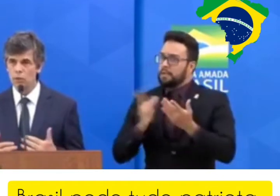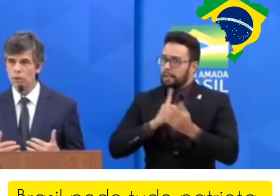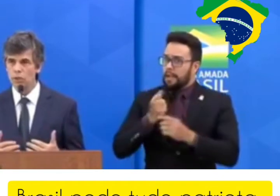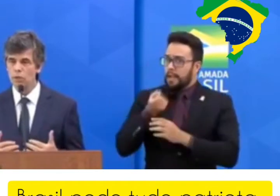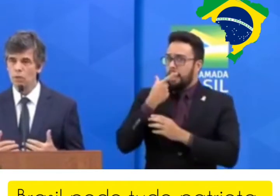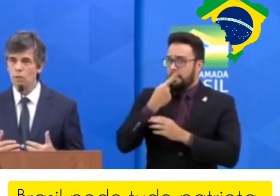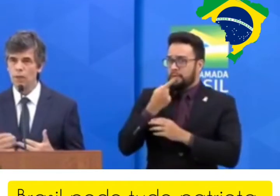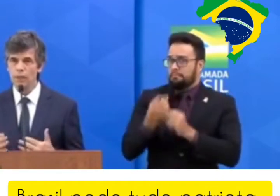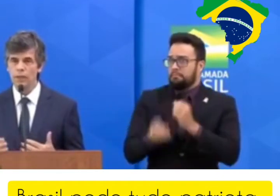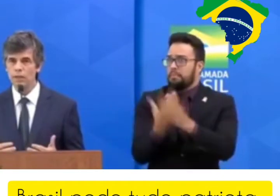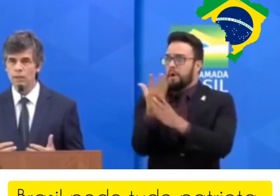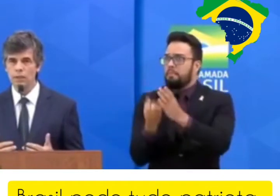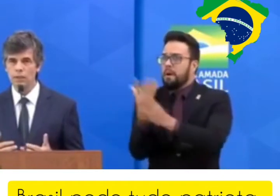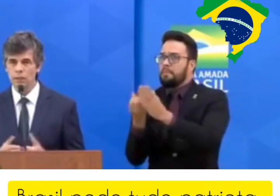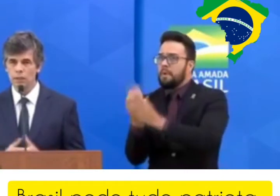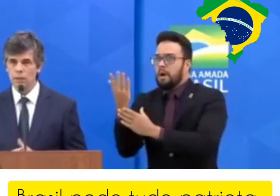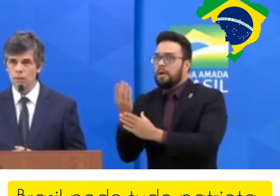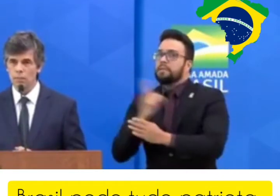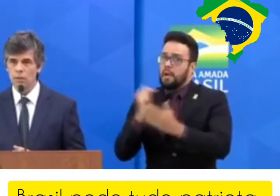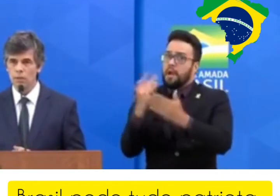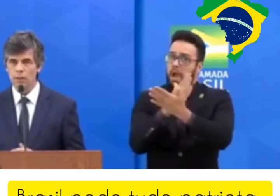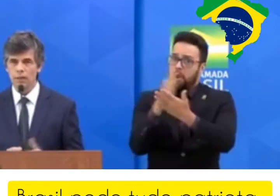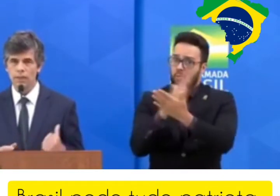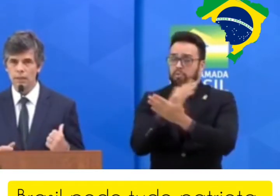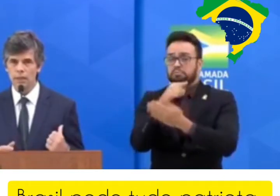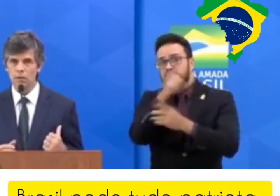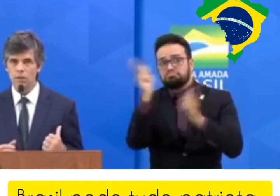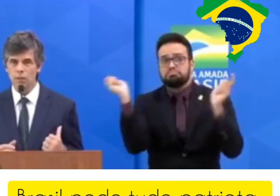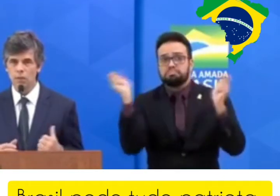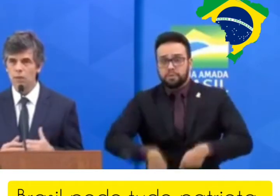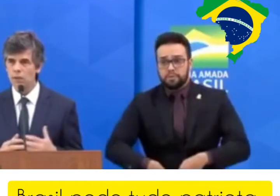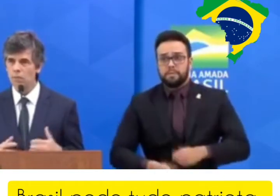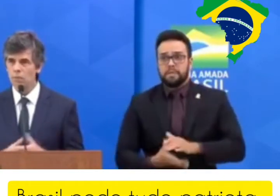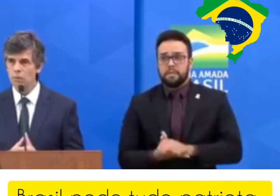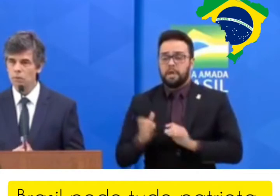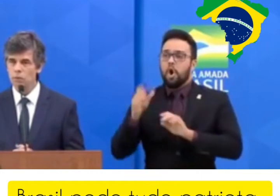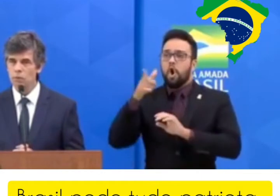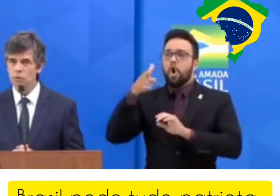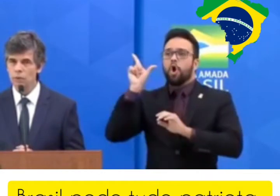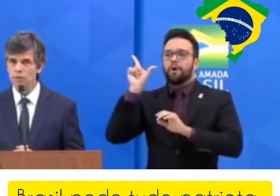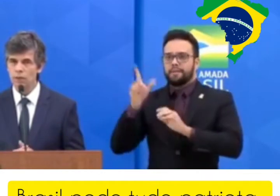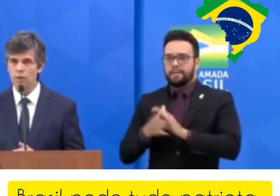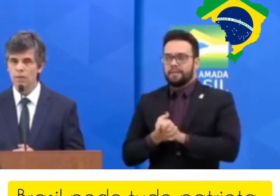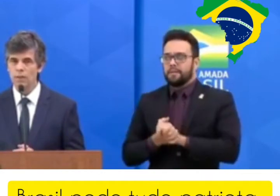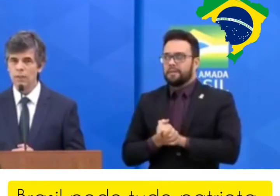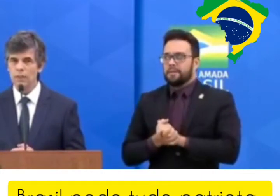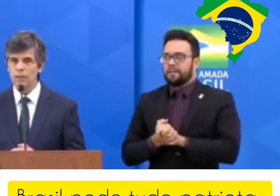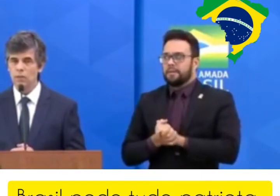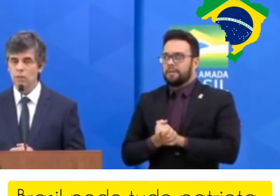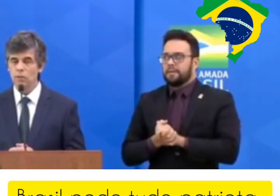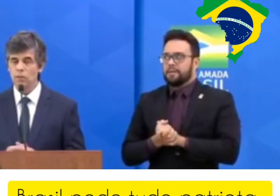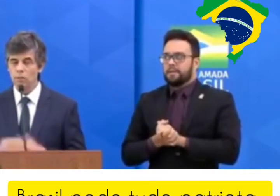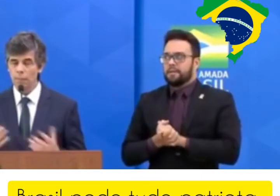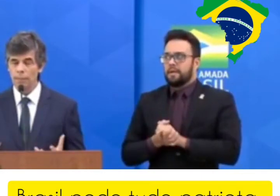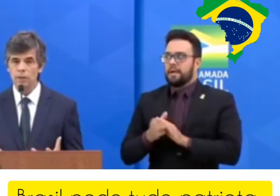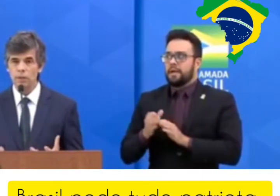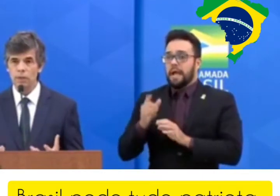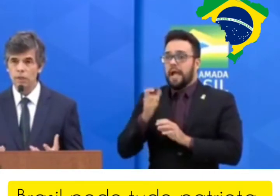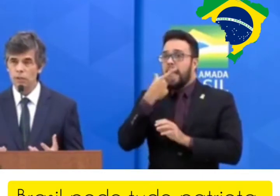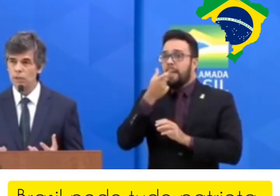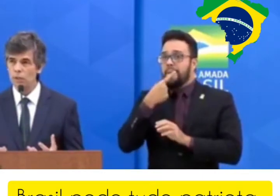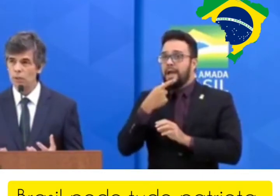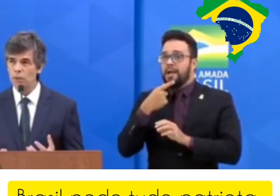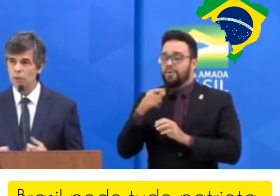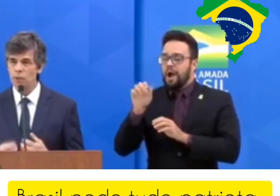medicamentos que estão surgindo com uma grande possibilidade. Saiu ontem um estudo de um antiviral com